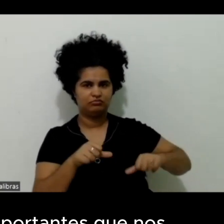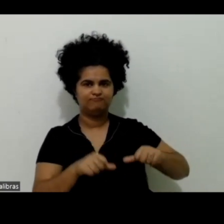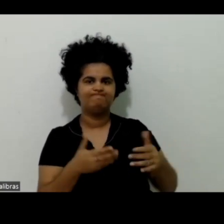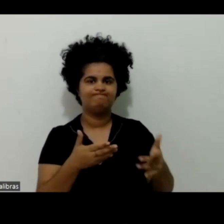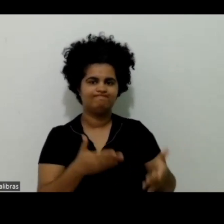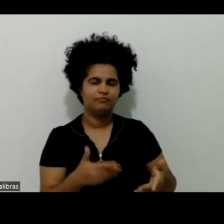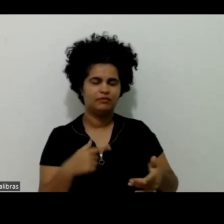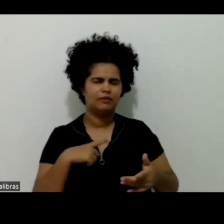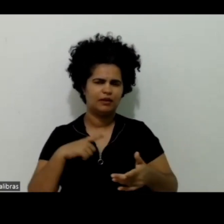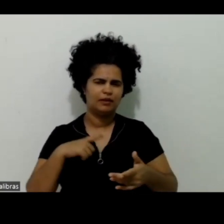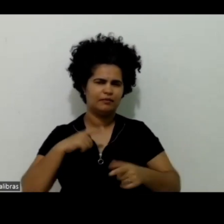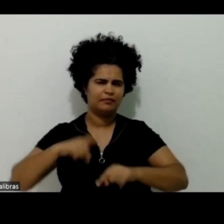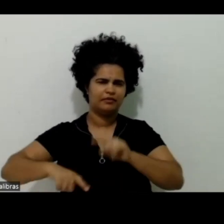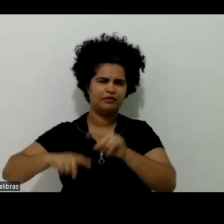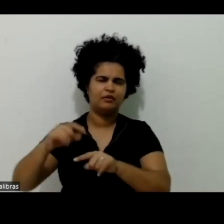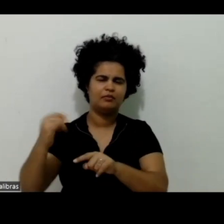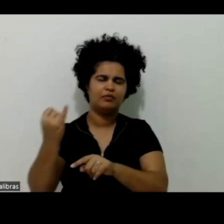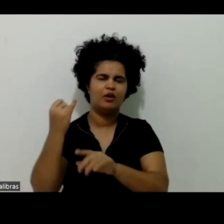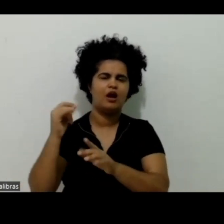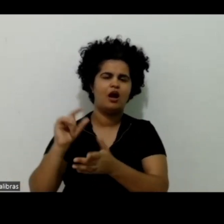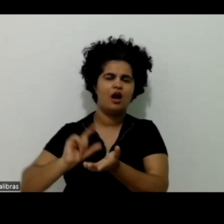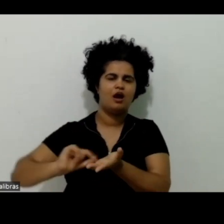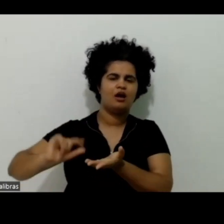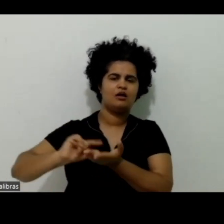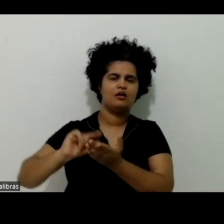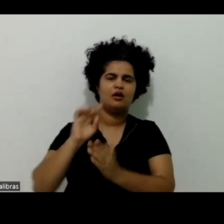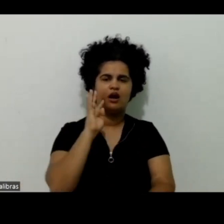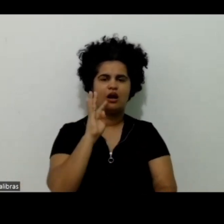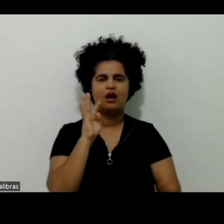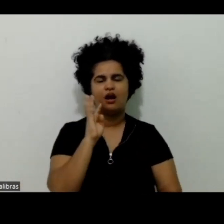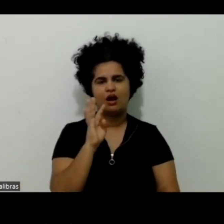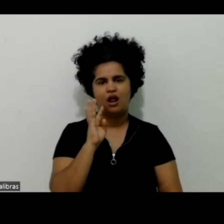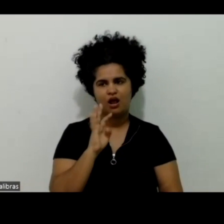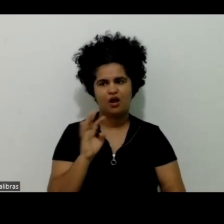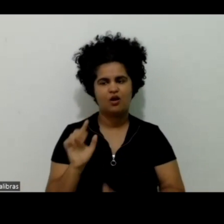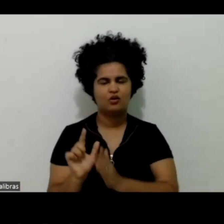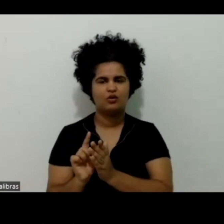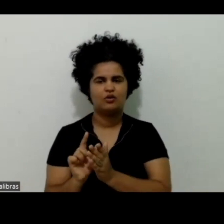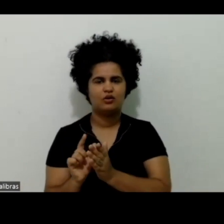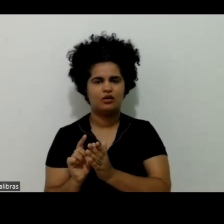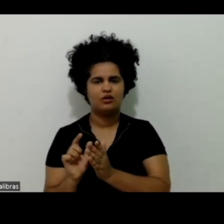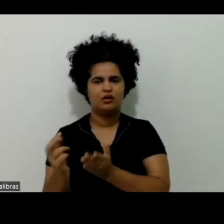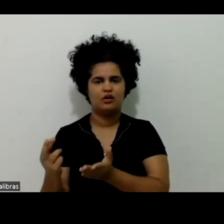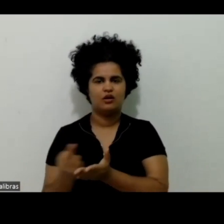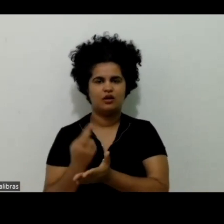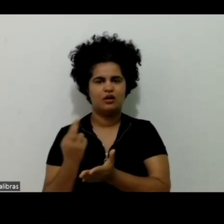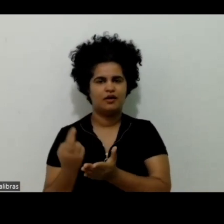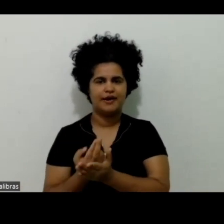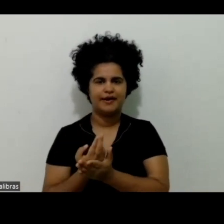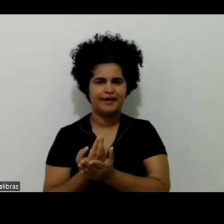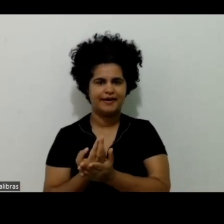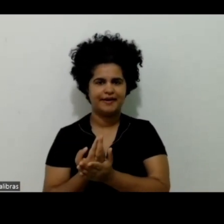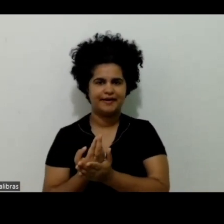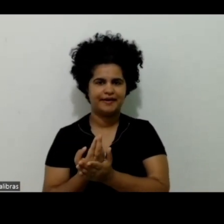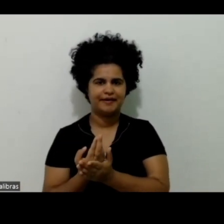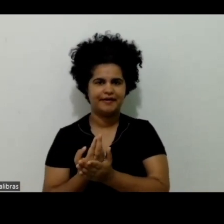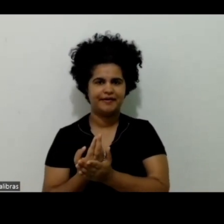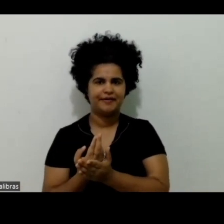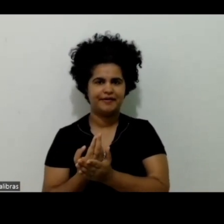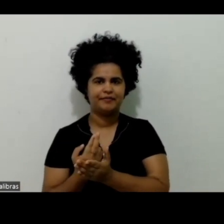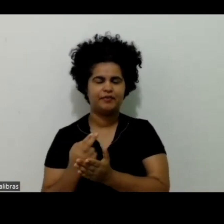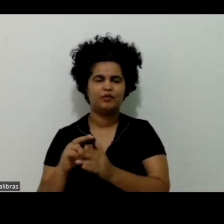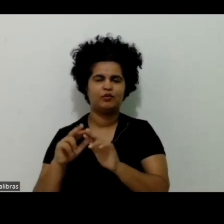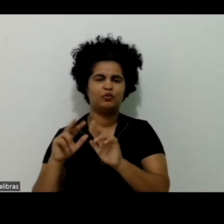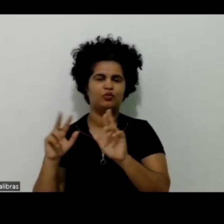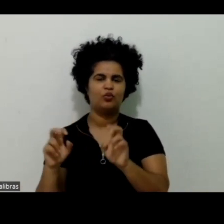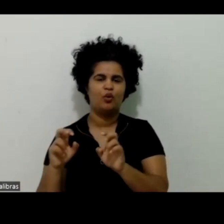que nos ajudam, né? Tem um artigo muito legal na revista Temporários, né, do Gustavo Fagundes, da Carla, sobre a dialética da